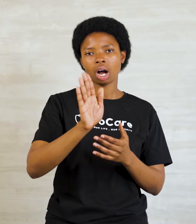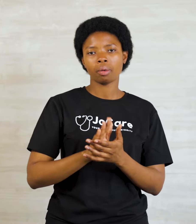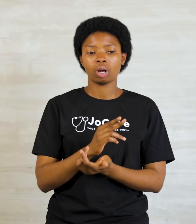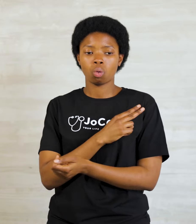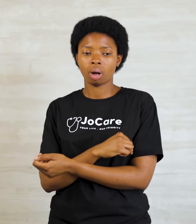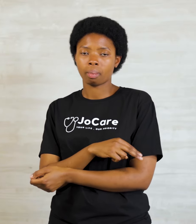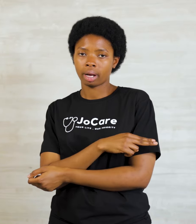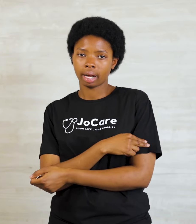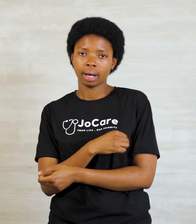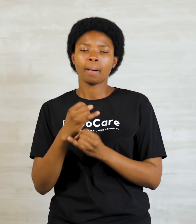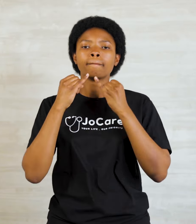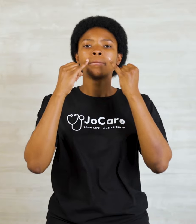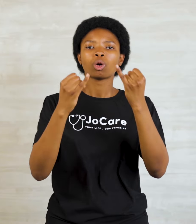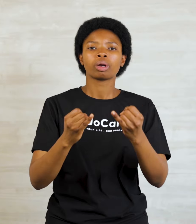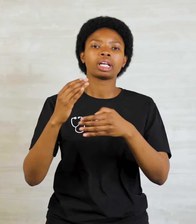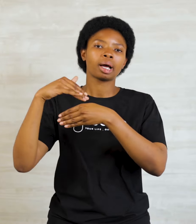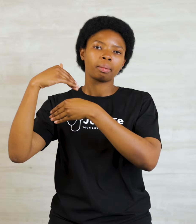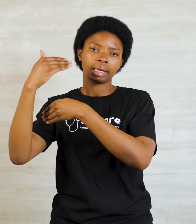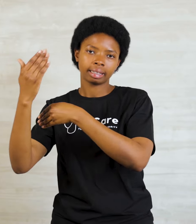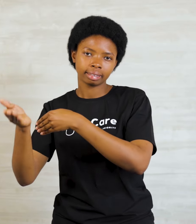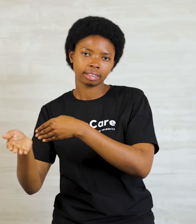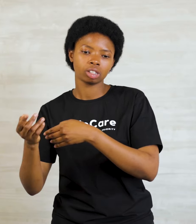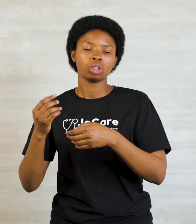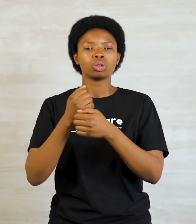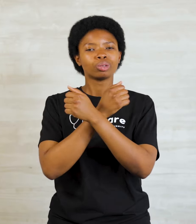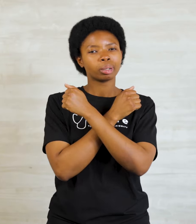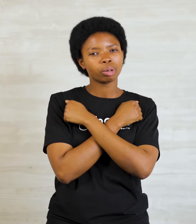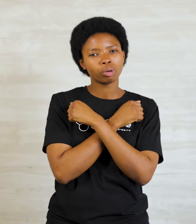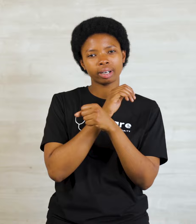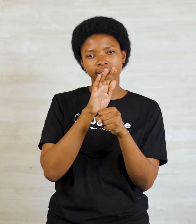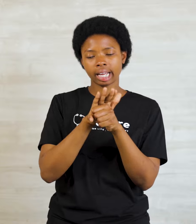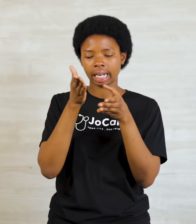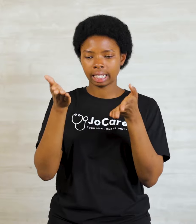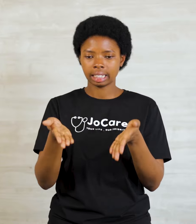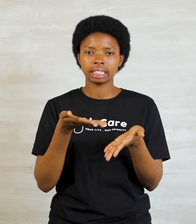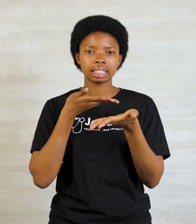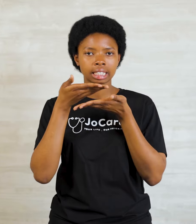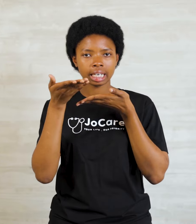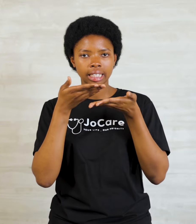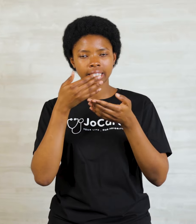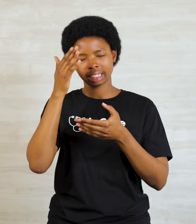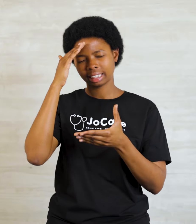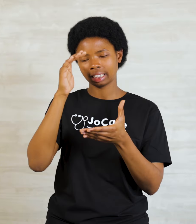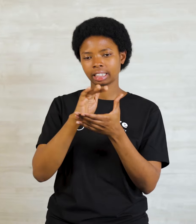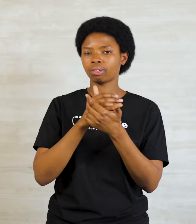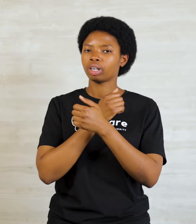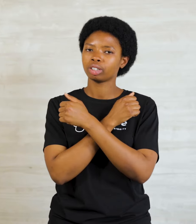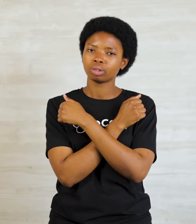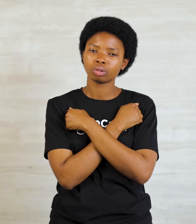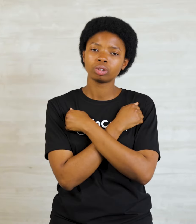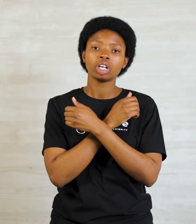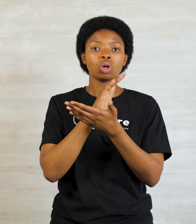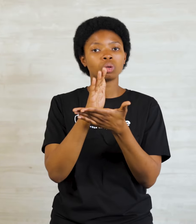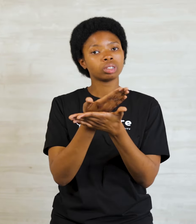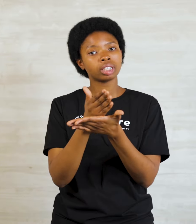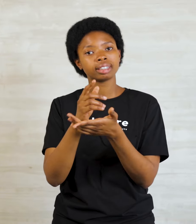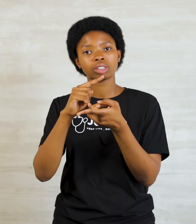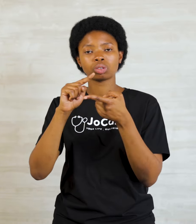kwa muganga bakubwira ibirenzeho. Turabakunda iki kiganiro ndizera wagikunze ugisangize